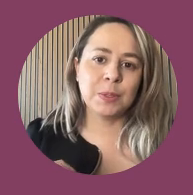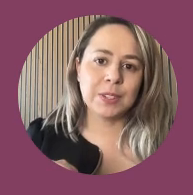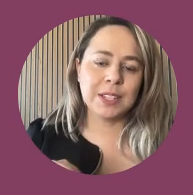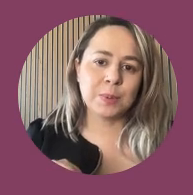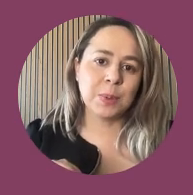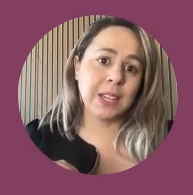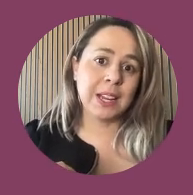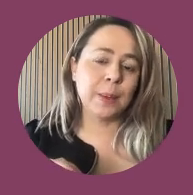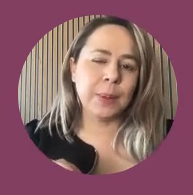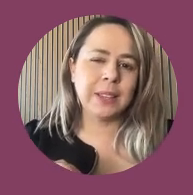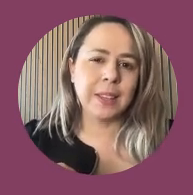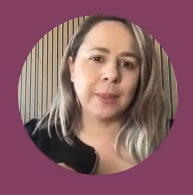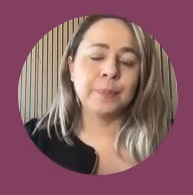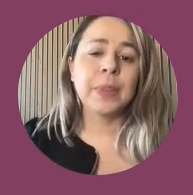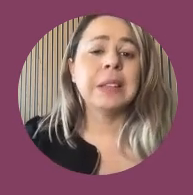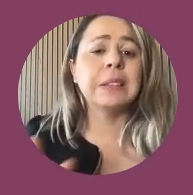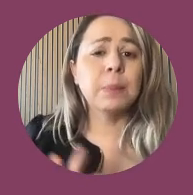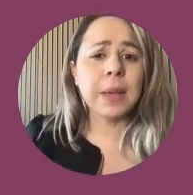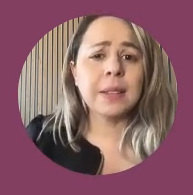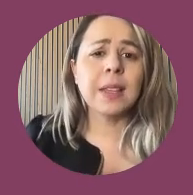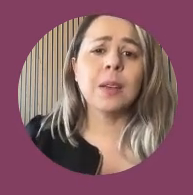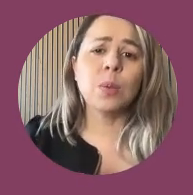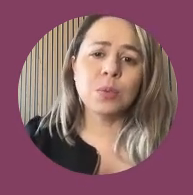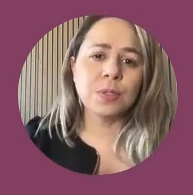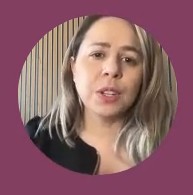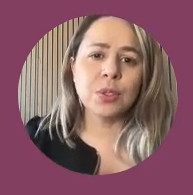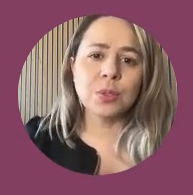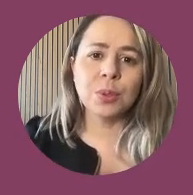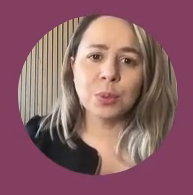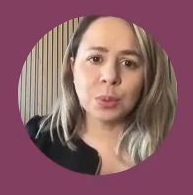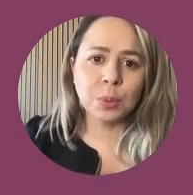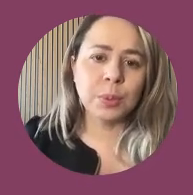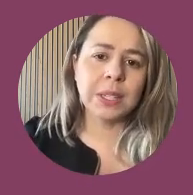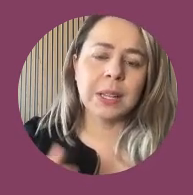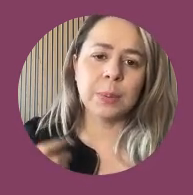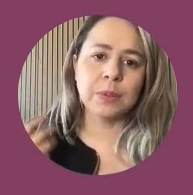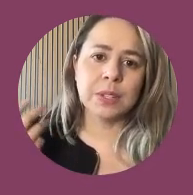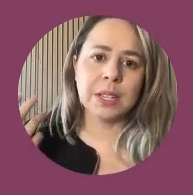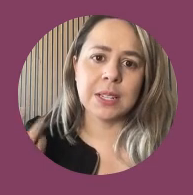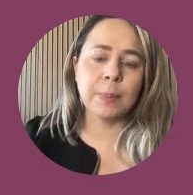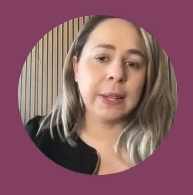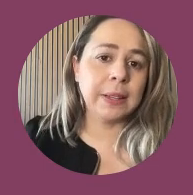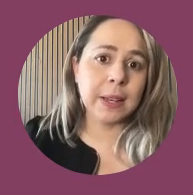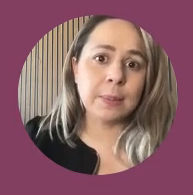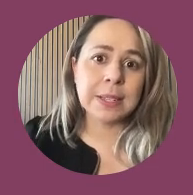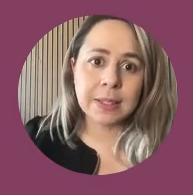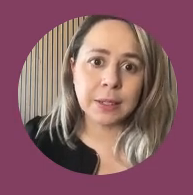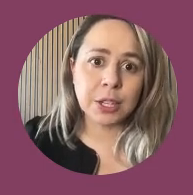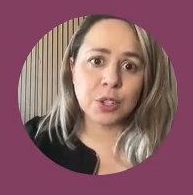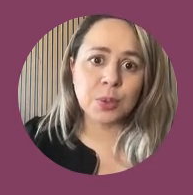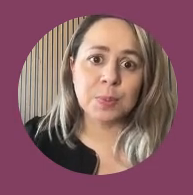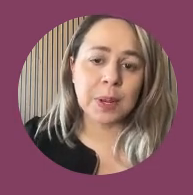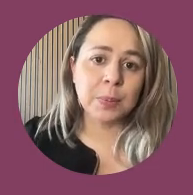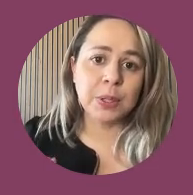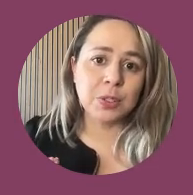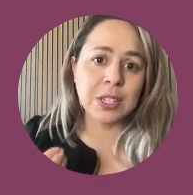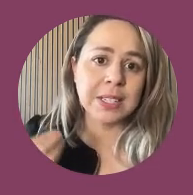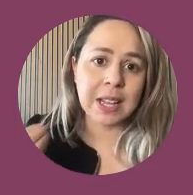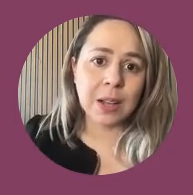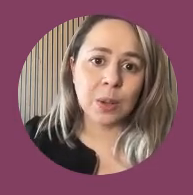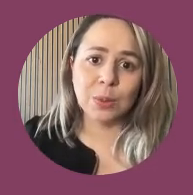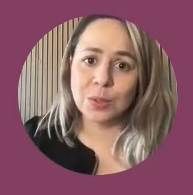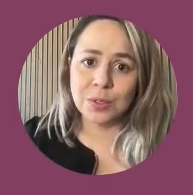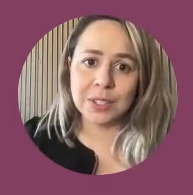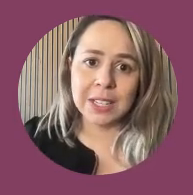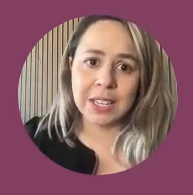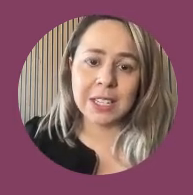sinais para vocês poderem aprender. Também tem alguns vídeos do YouTube que dá para vocês aprenderem bastante para poder